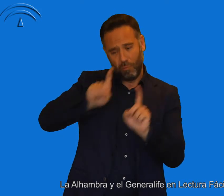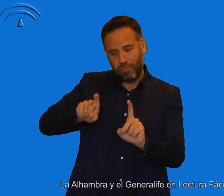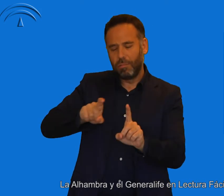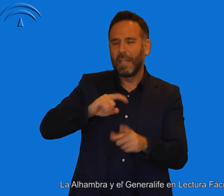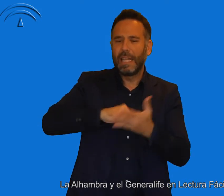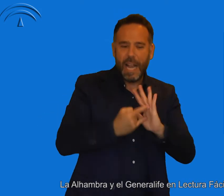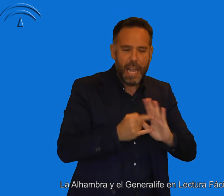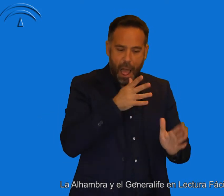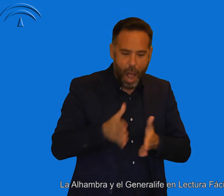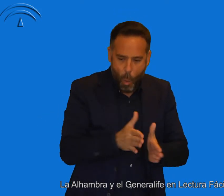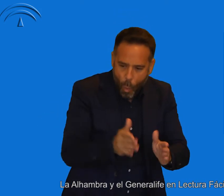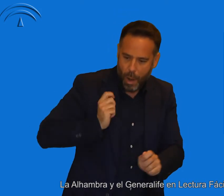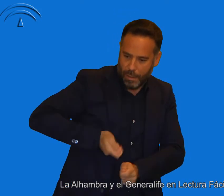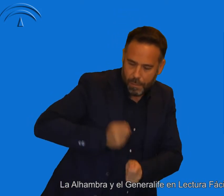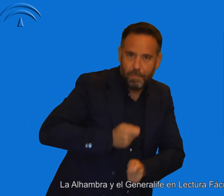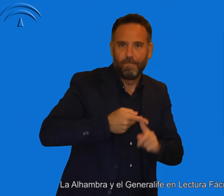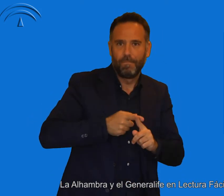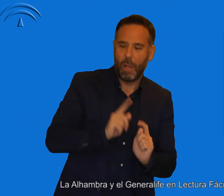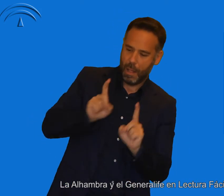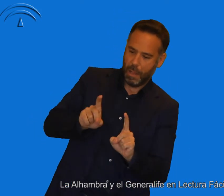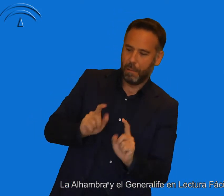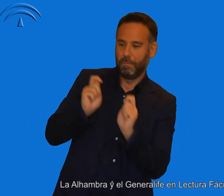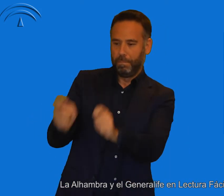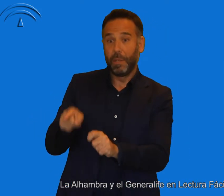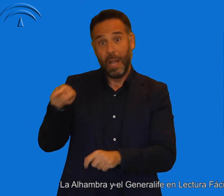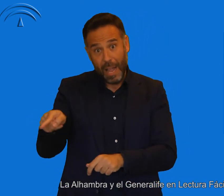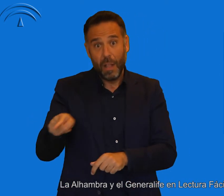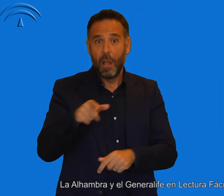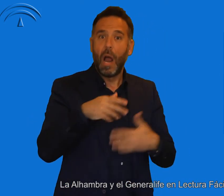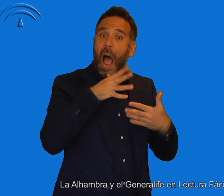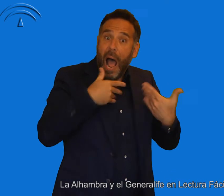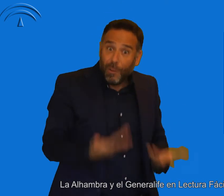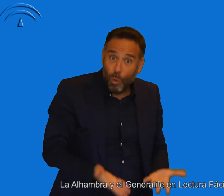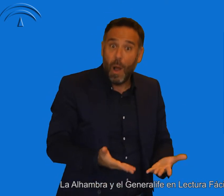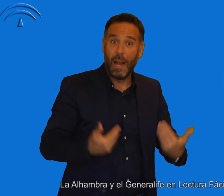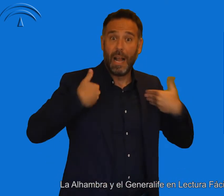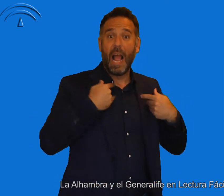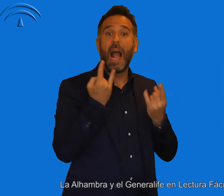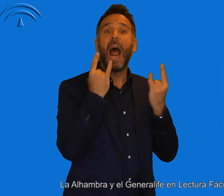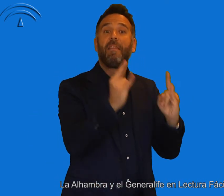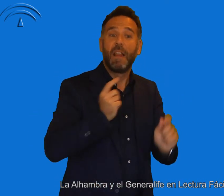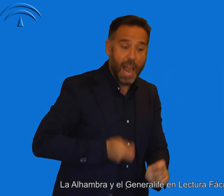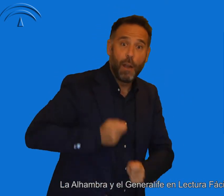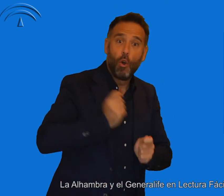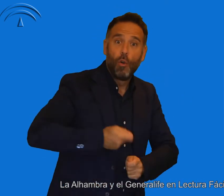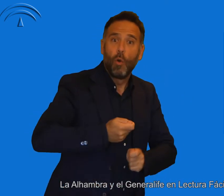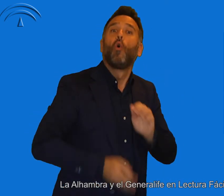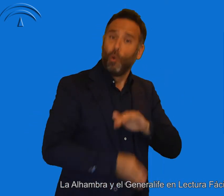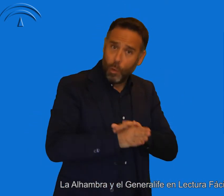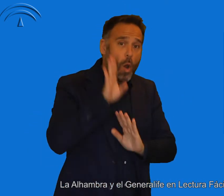a otros jardineros y hortelanos. Hoy, los jardineros de la Alhambra y el Generalife continúan aquella